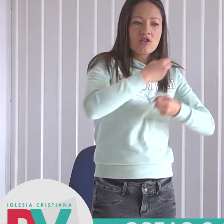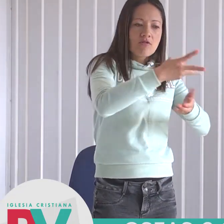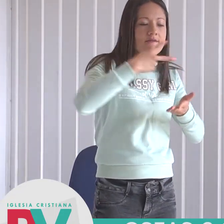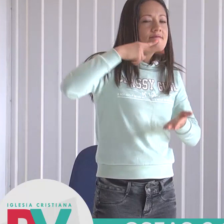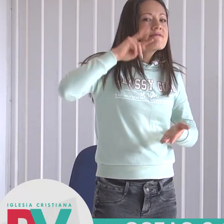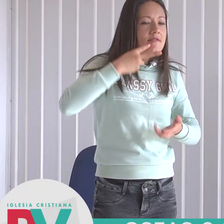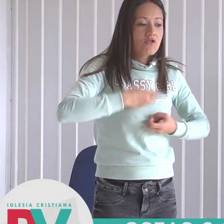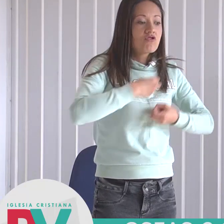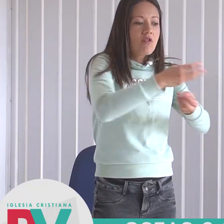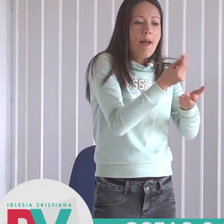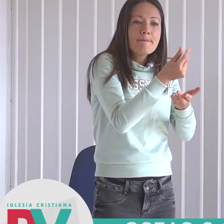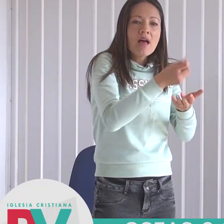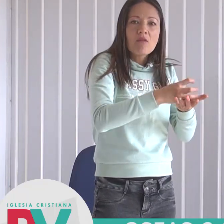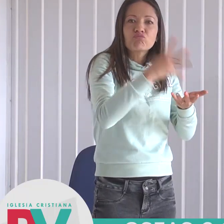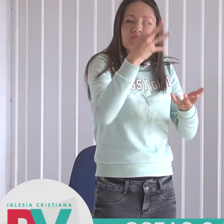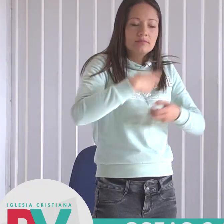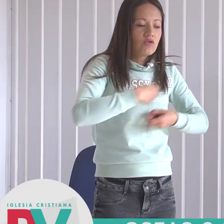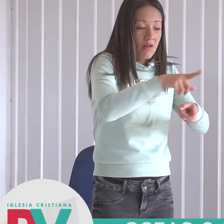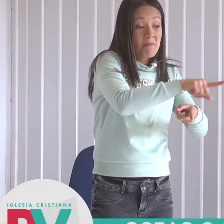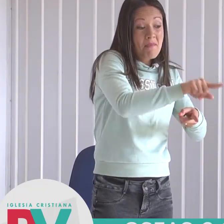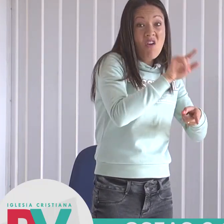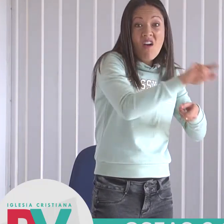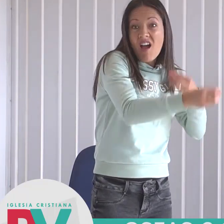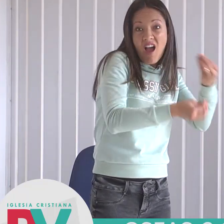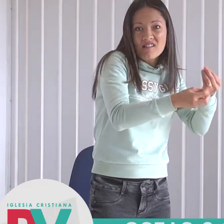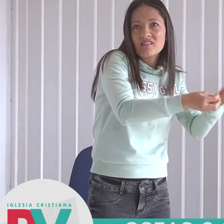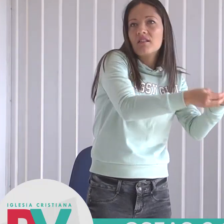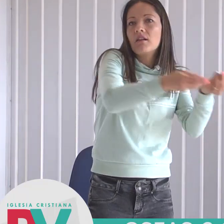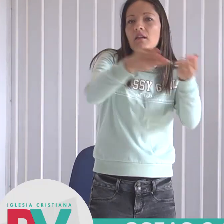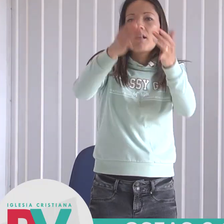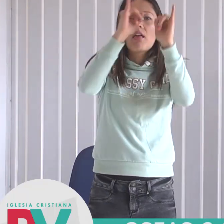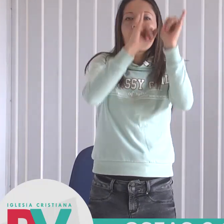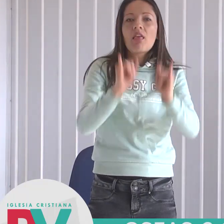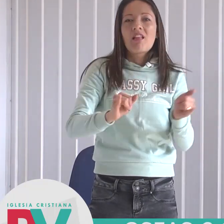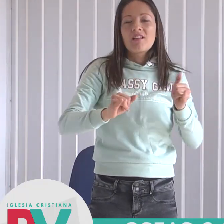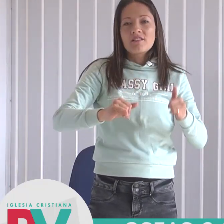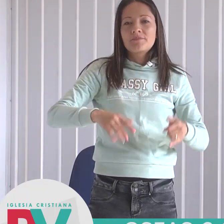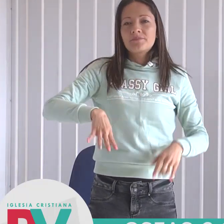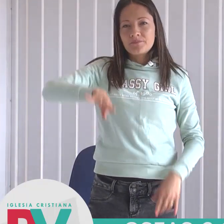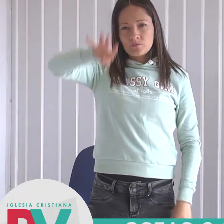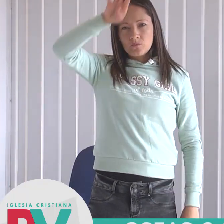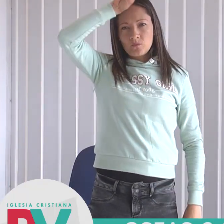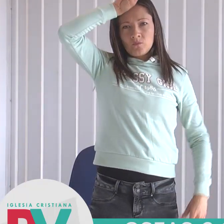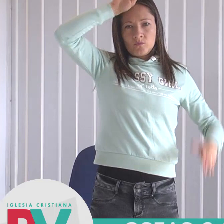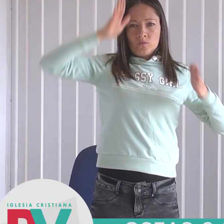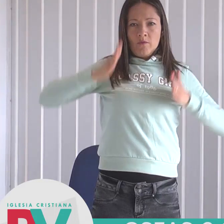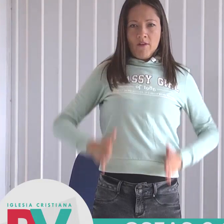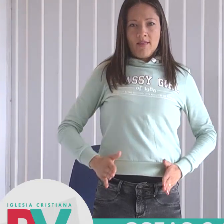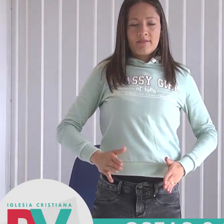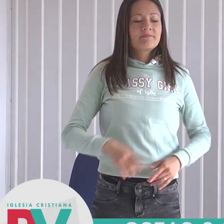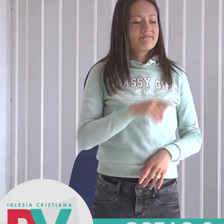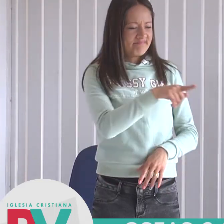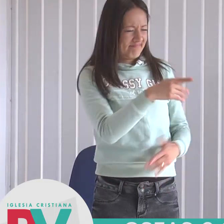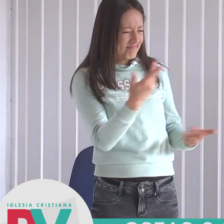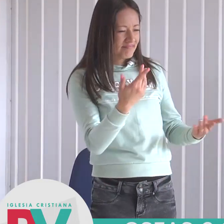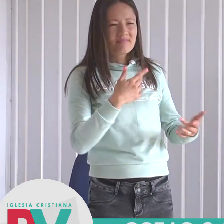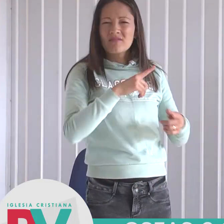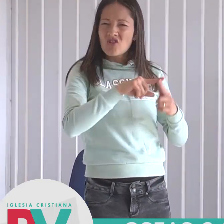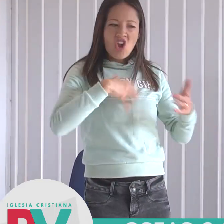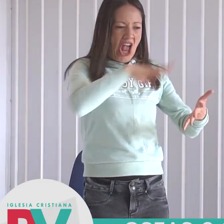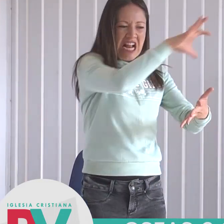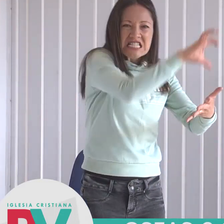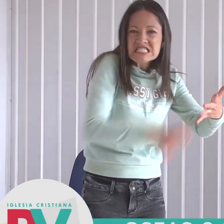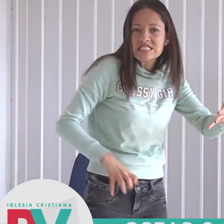ofrecían a Baal. Por tanto, yo volveré y tomaré mi trigo a su tiempo, y mi vino a su sazón, y quitaré mi lana